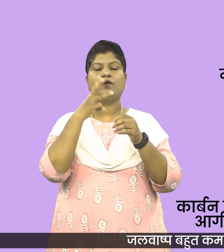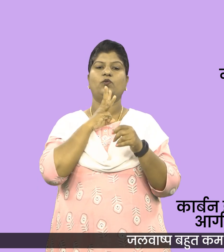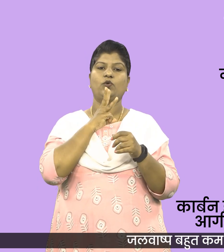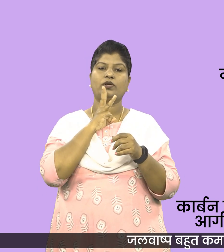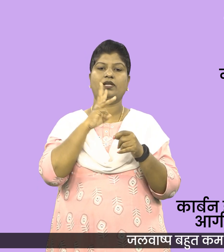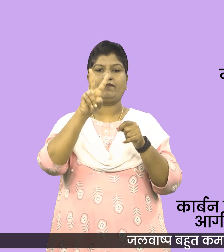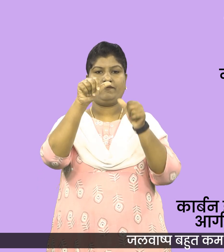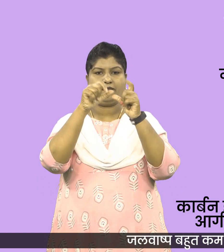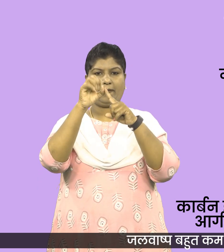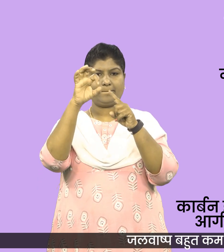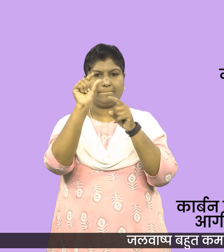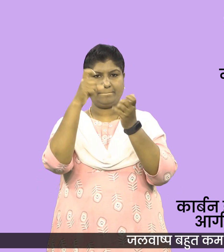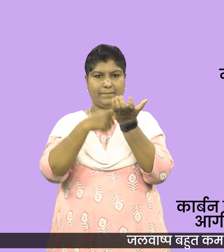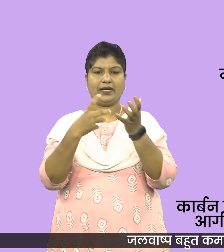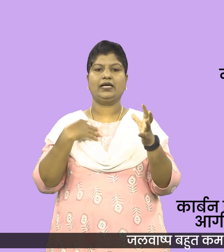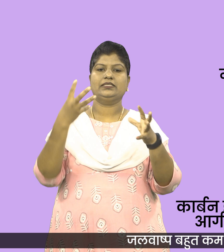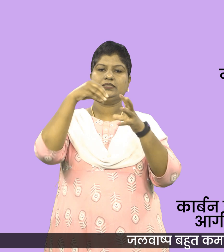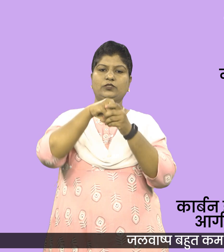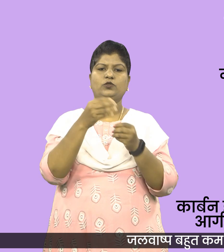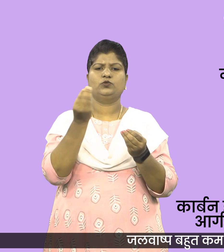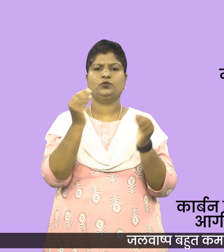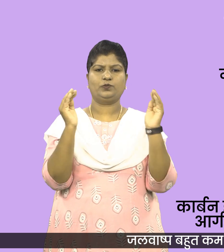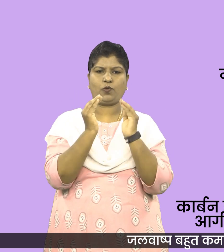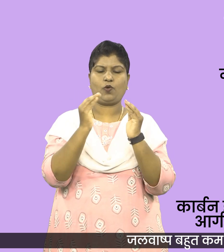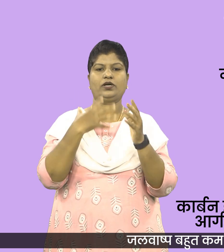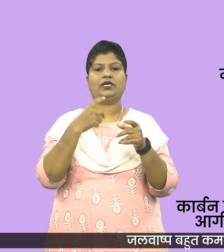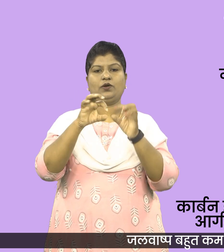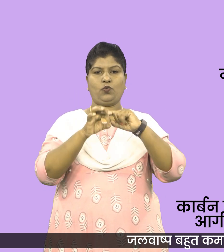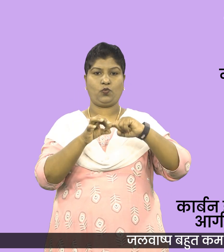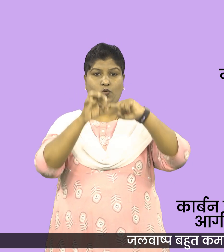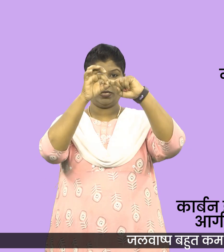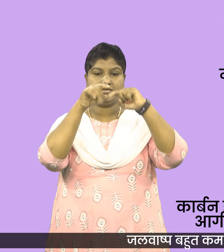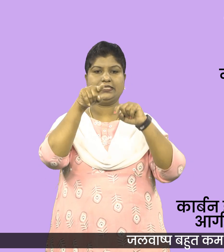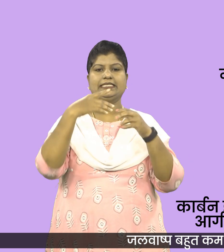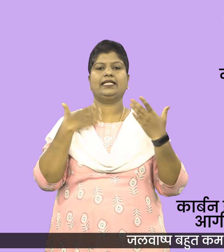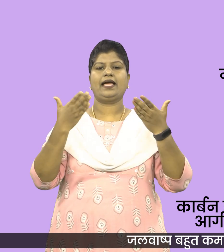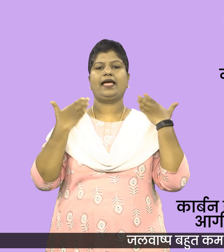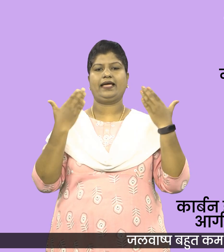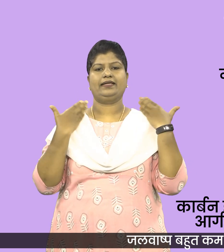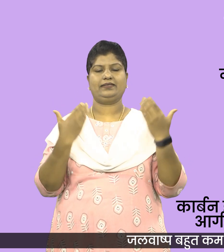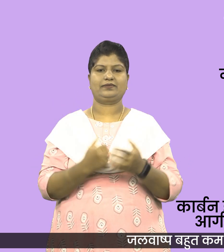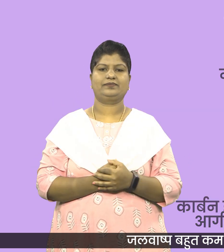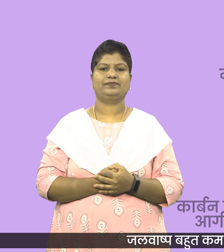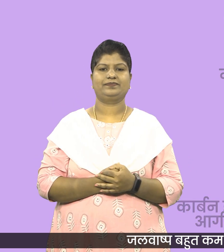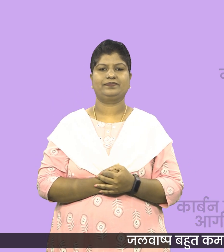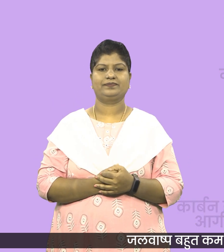तथा जल वाष्प बहुत ही कम मात्रा में उपस्थित होते हैं।